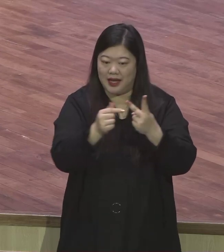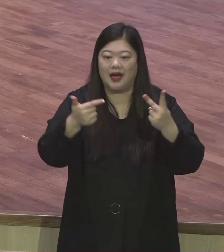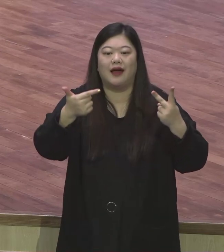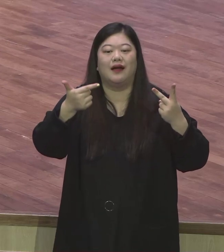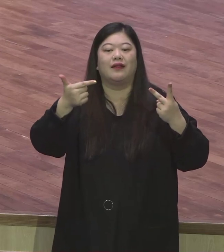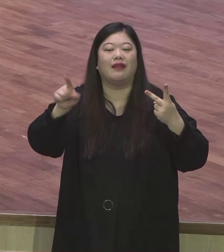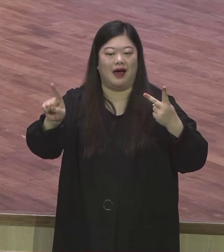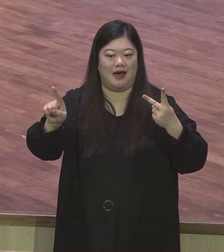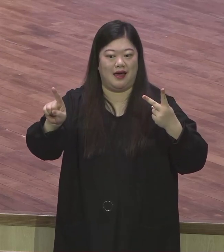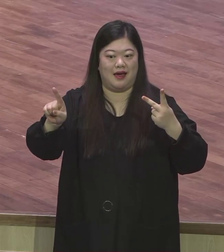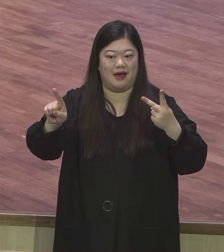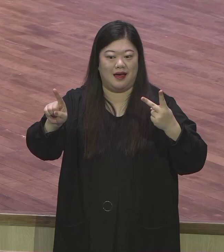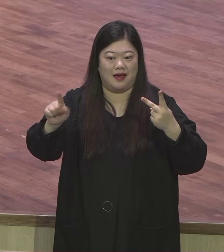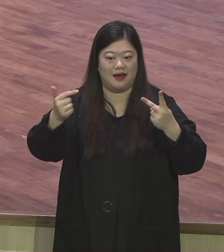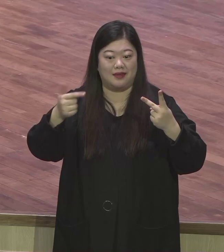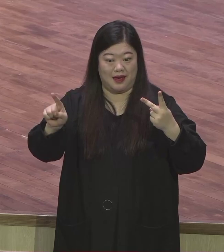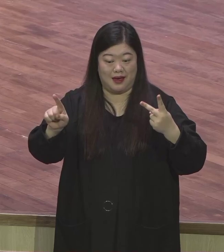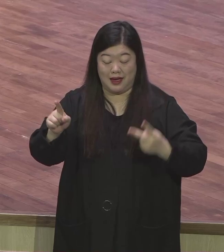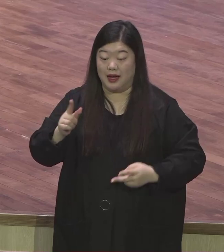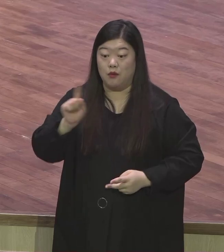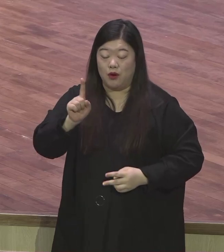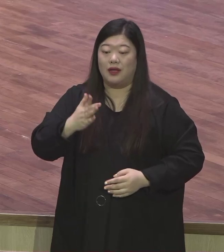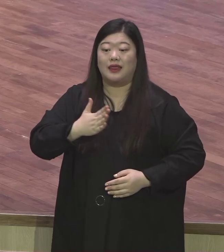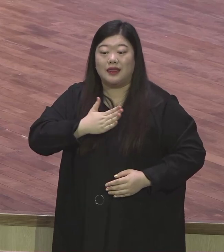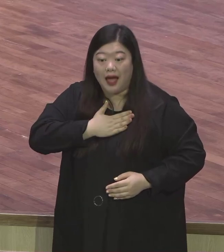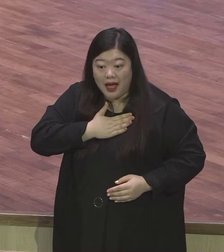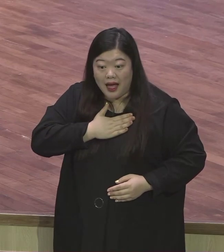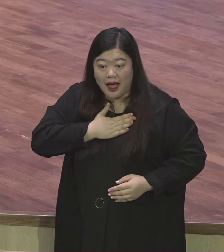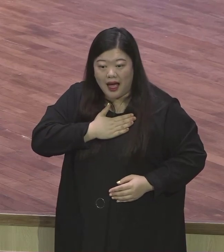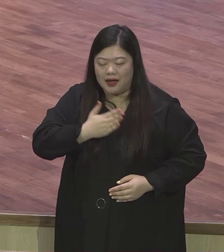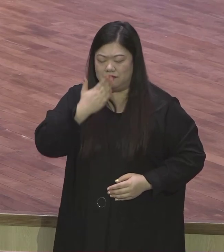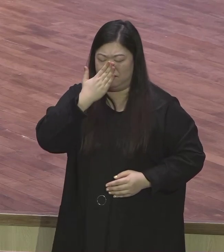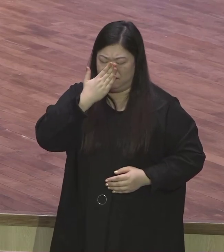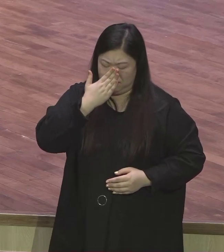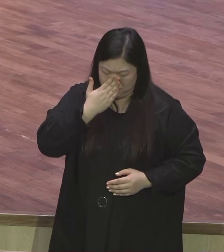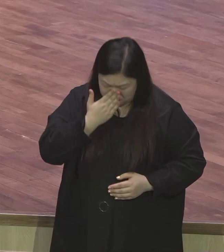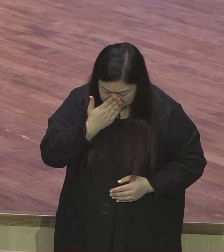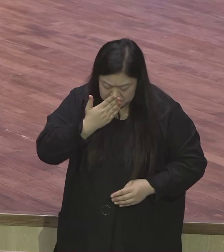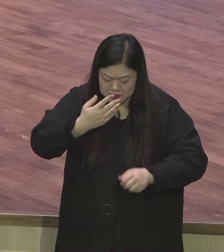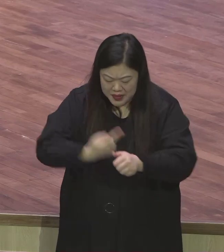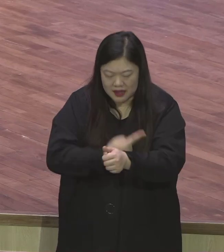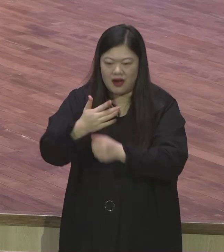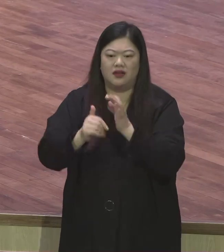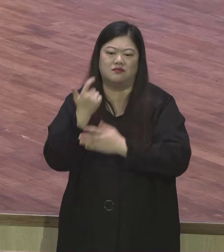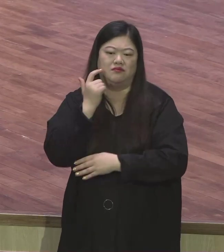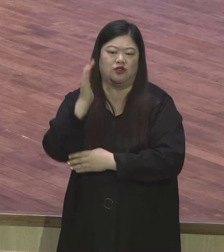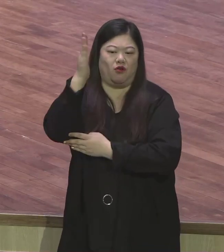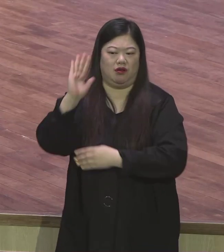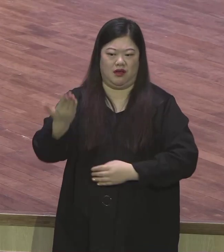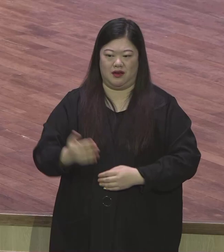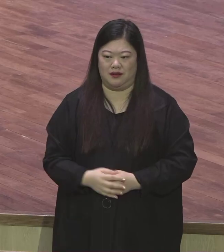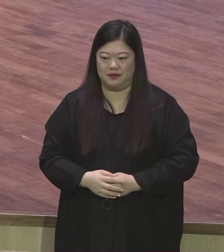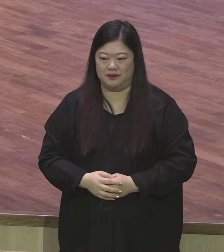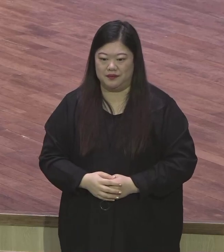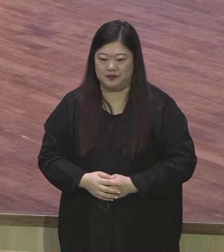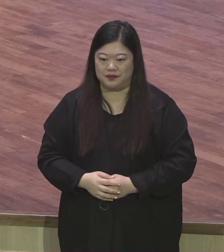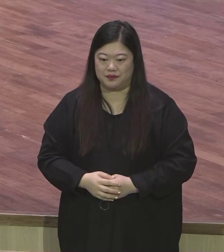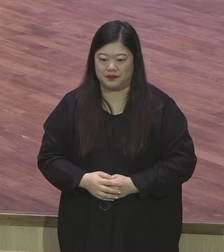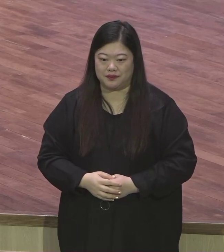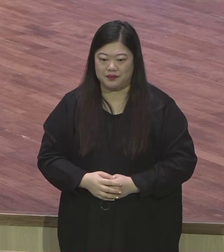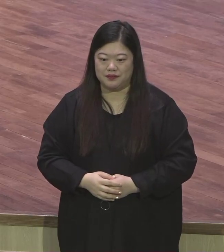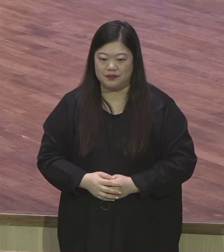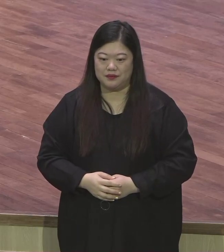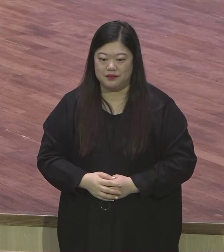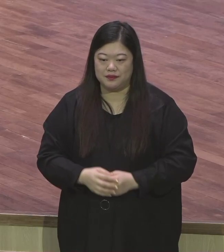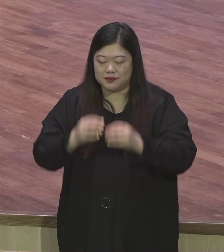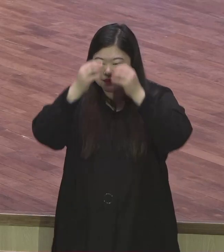나를 내려놓아야만 하나님께 영광을 돌릴 수가 있습니다. 하나님 영광의 두 번째 글자 나를